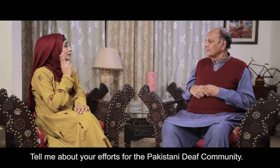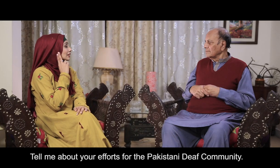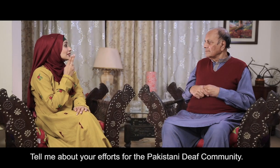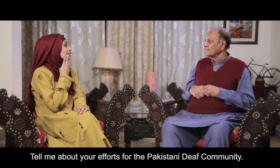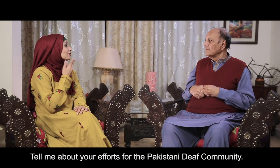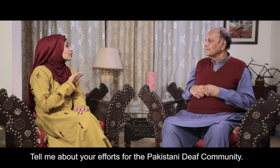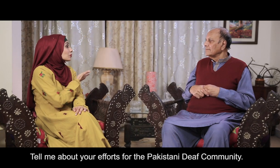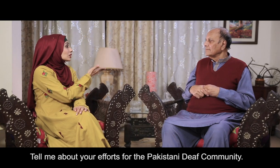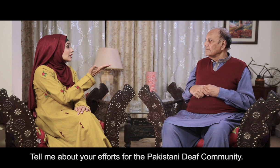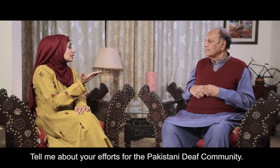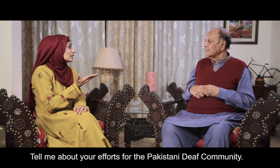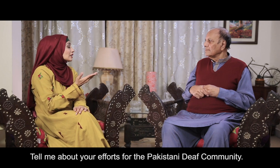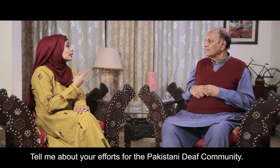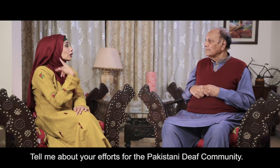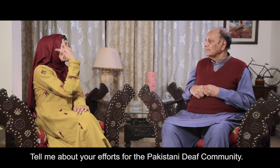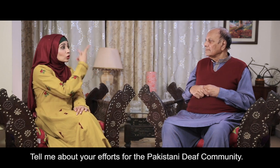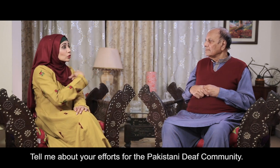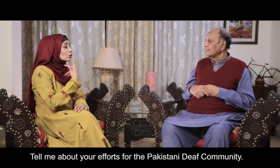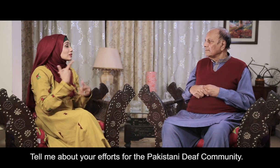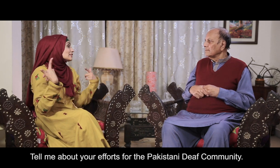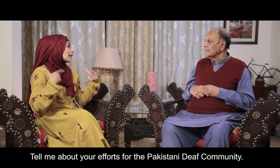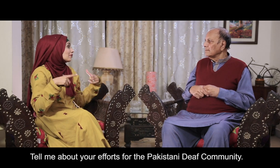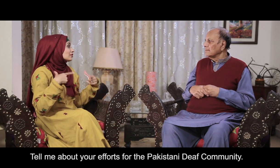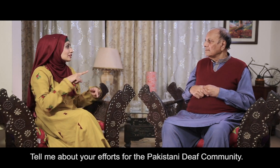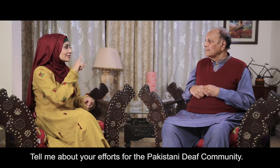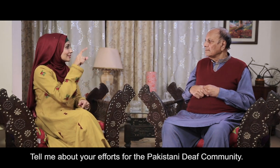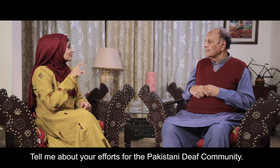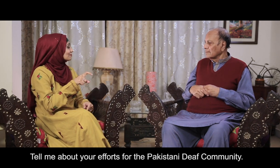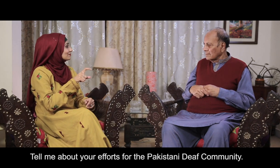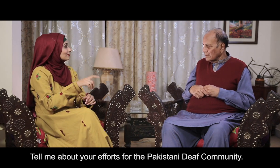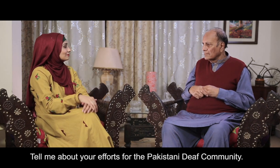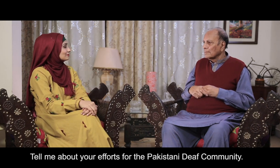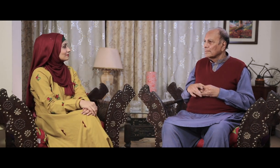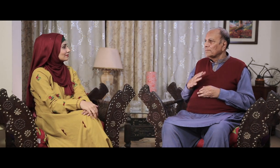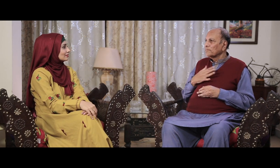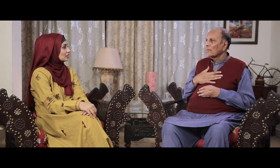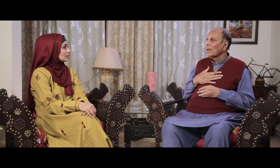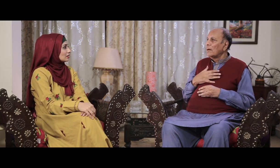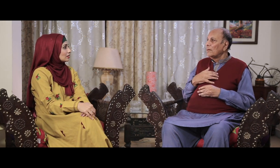आपने डेफ कम्युनिटी के लिए कौन कौन सी एफर्ट्स की?